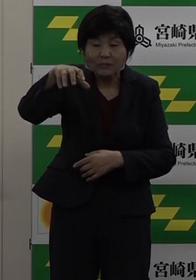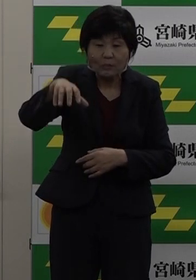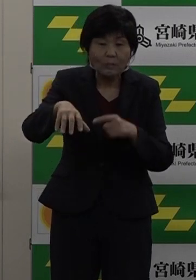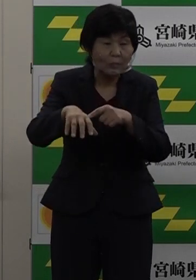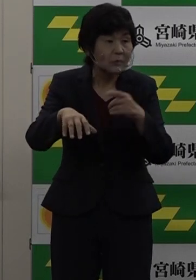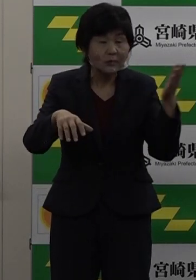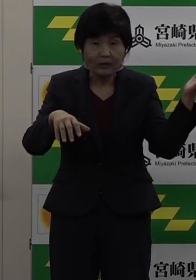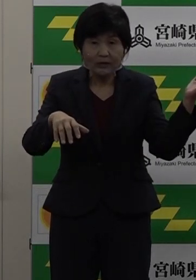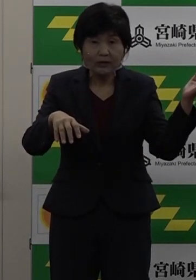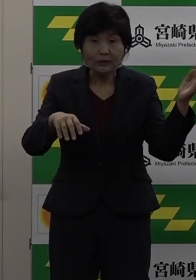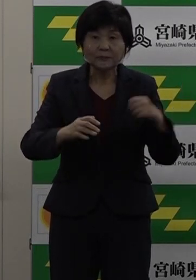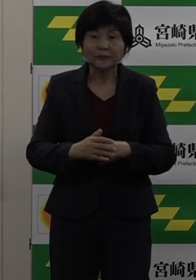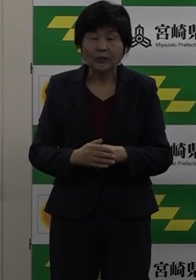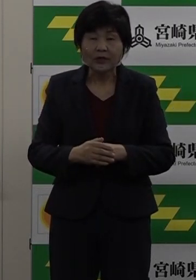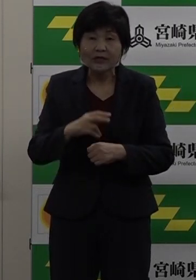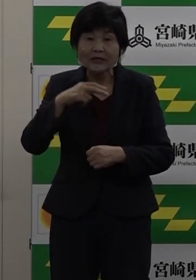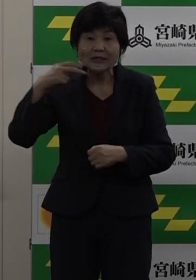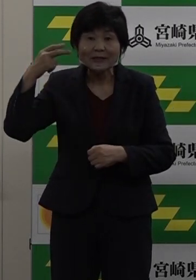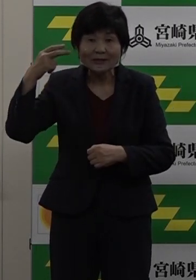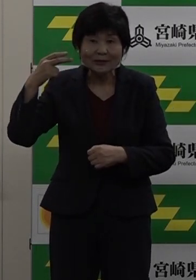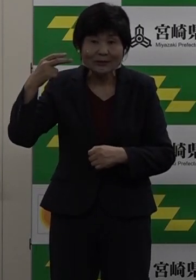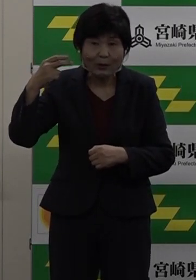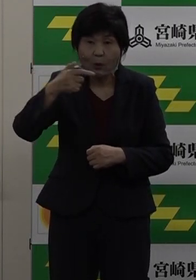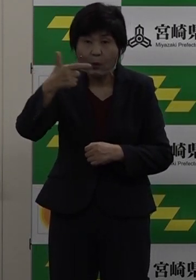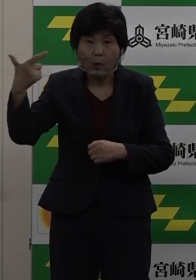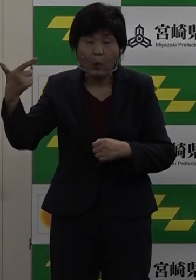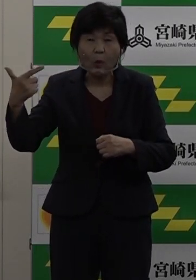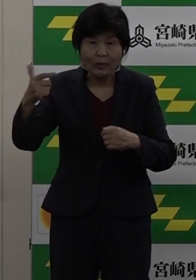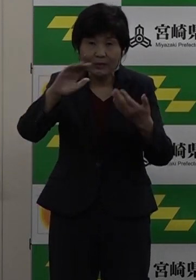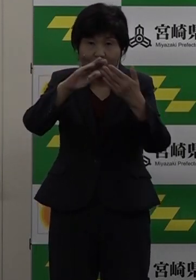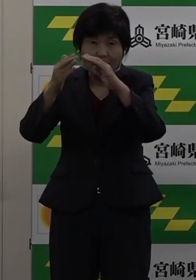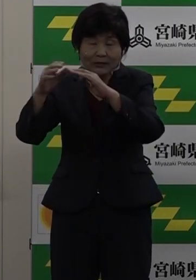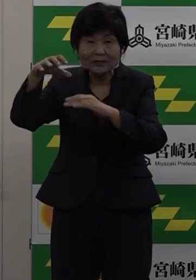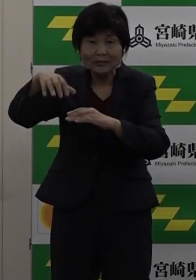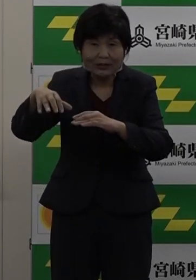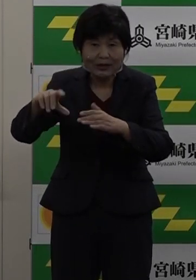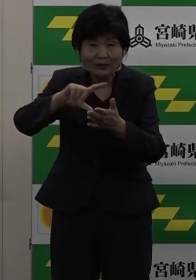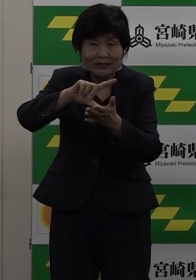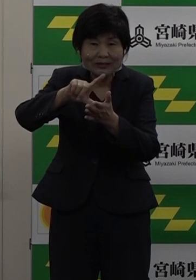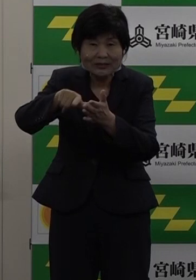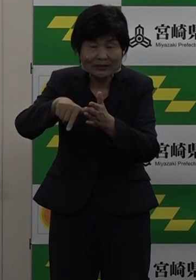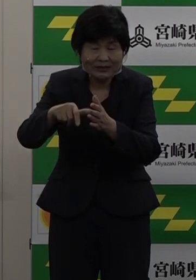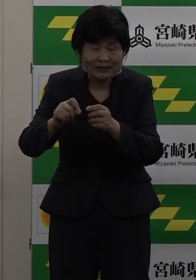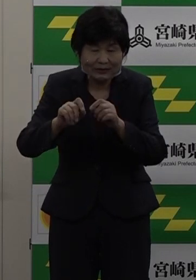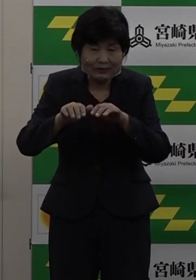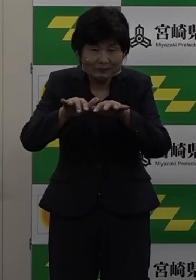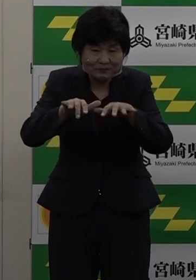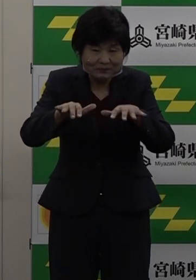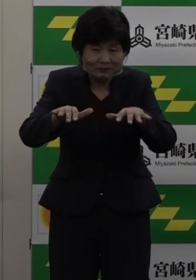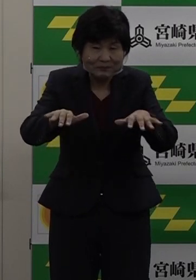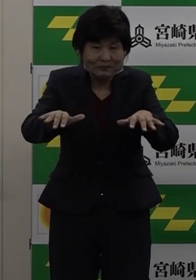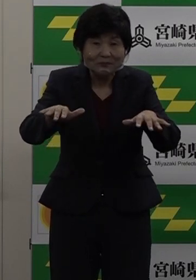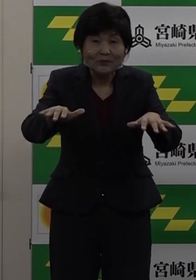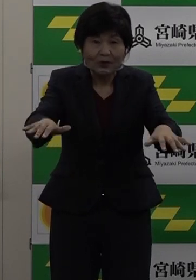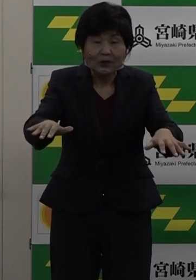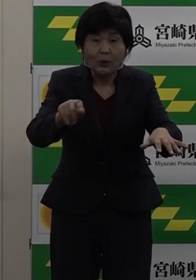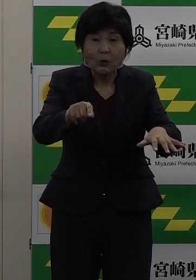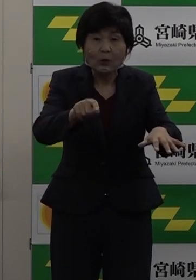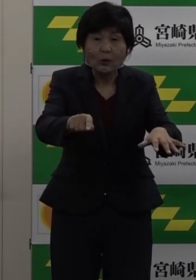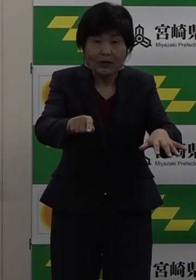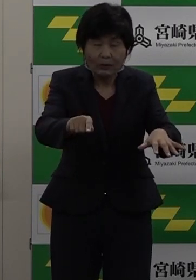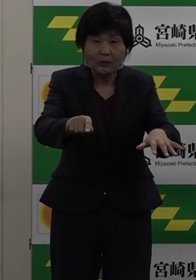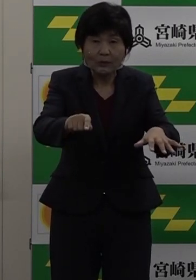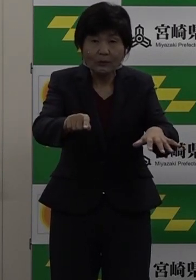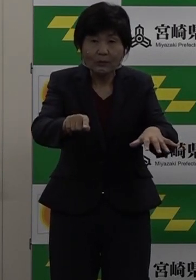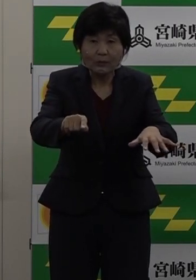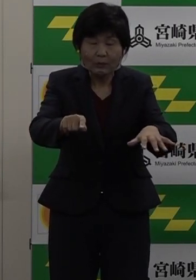ロンドンをはじめ、いわゆるイギリスの大都市からそういった地域に感染が拡大しているのを、そういうファイアブレイクロック